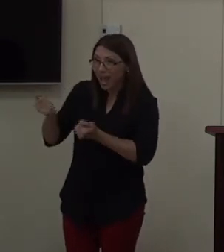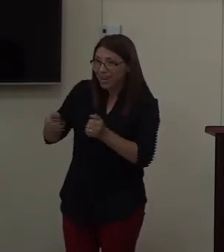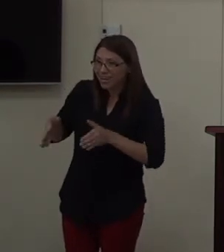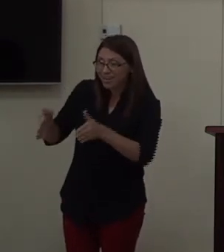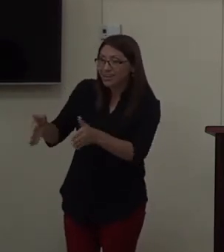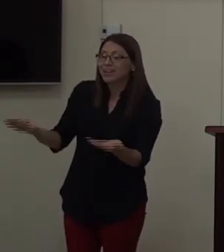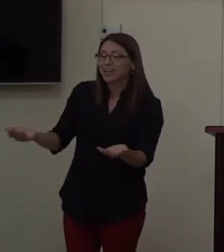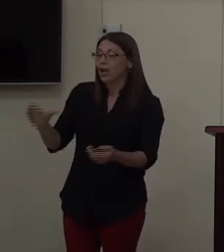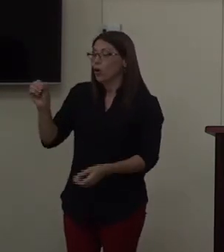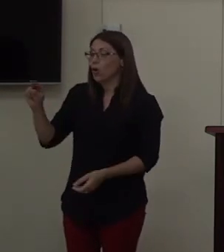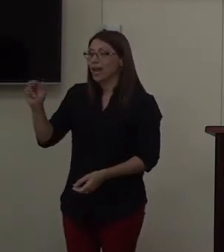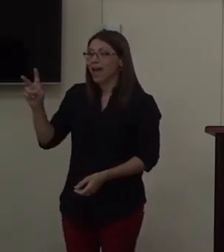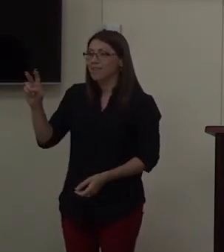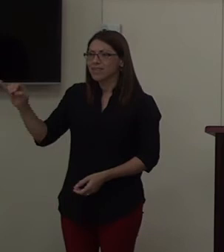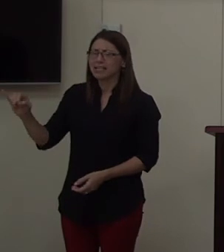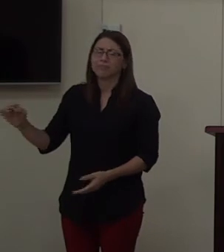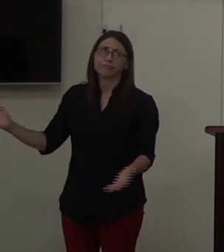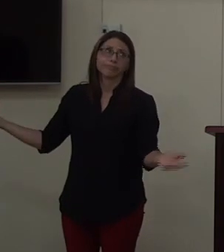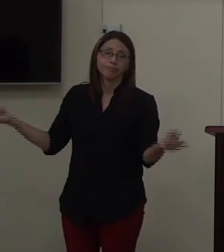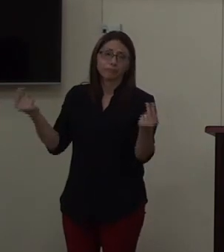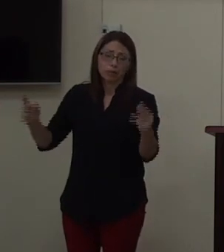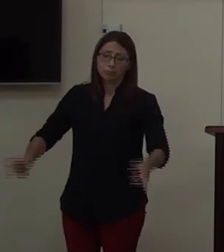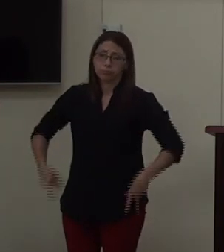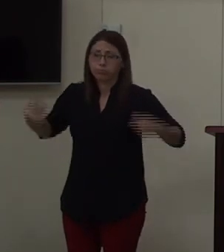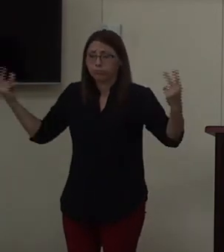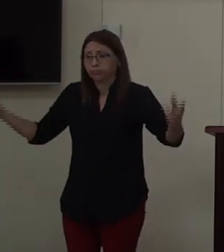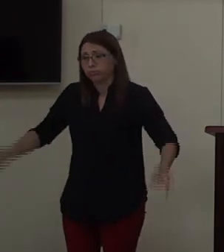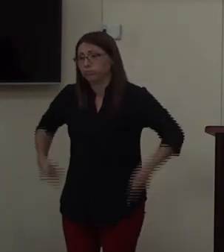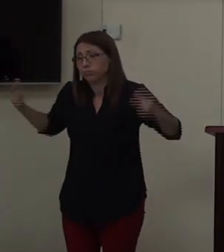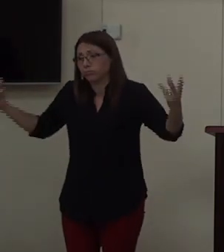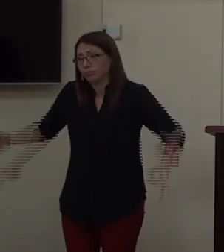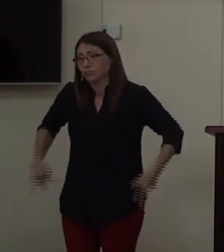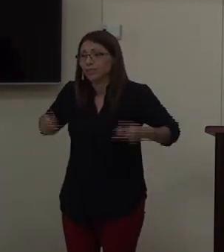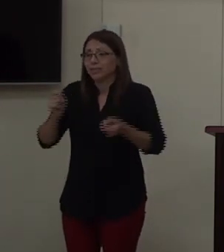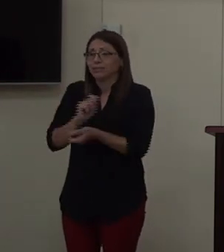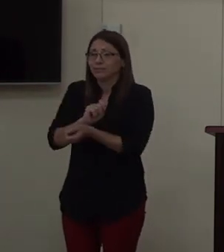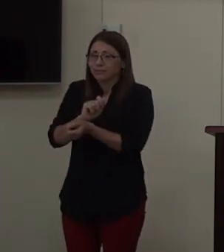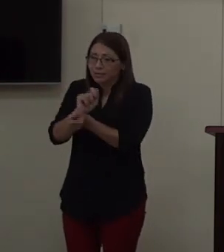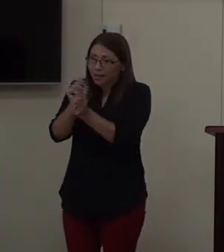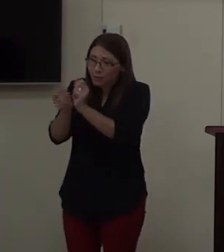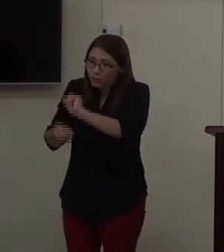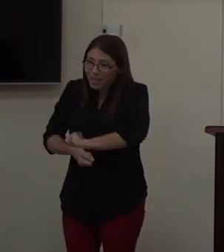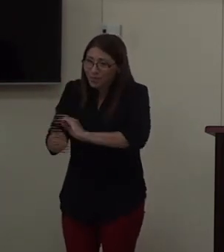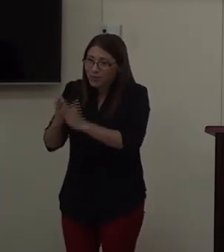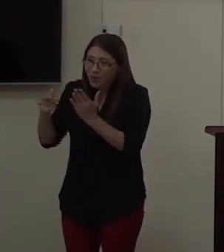El CONAVI ha gastado un platal traduciendo los manuales de educación vial a todas las lenguas de Costa